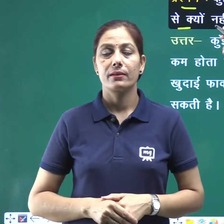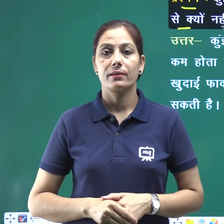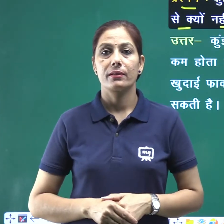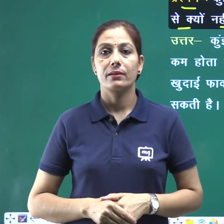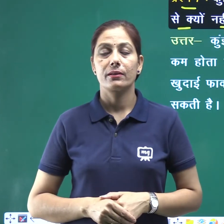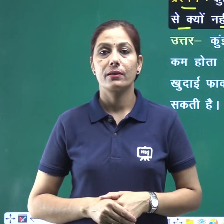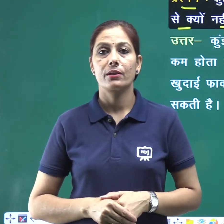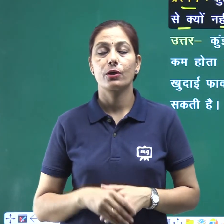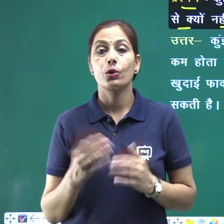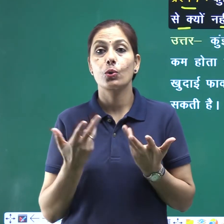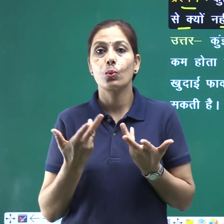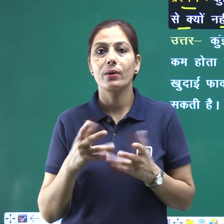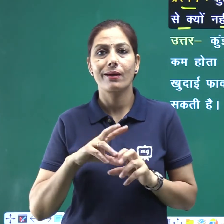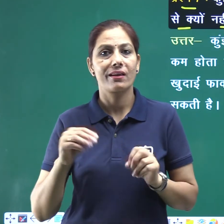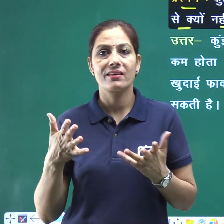क्यों नहीं की जाती है?